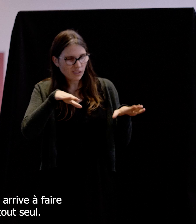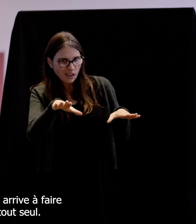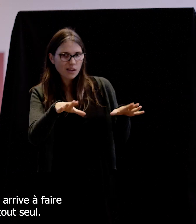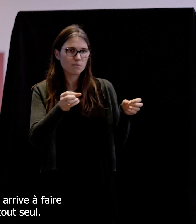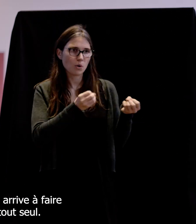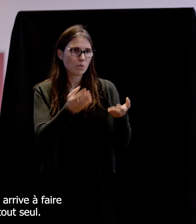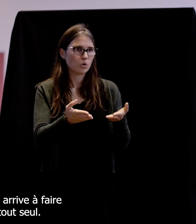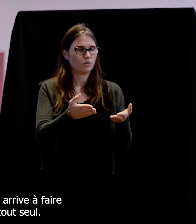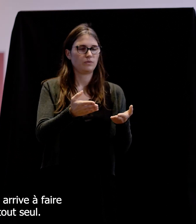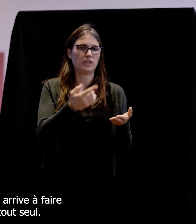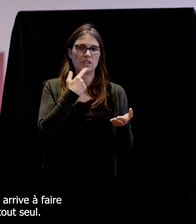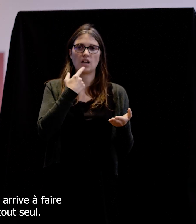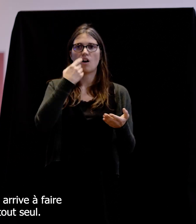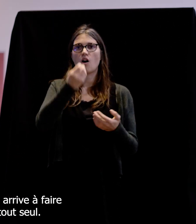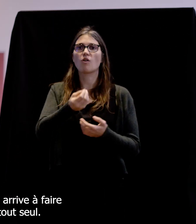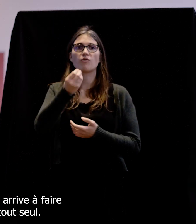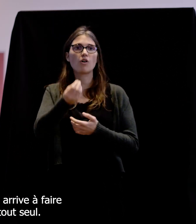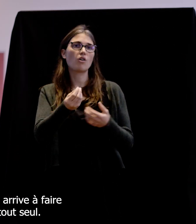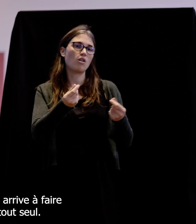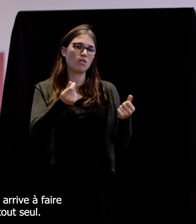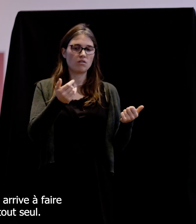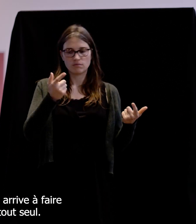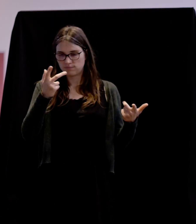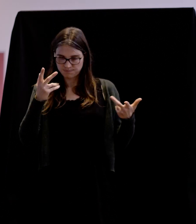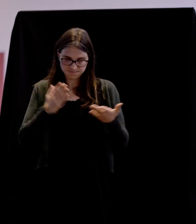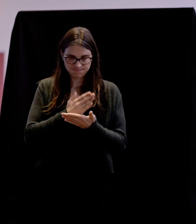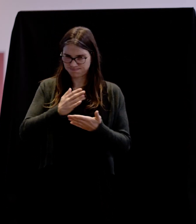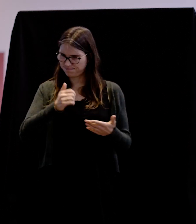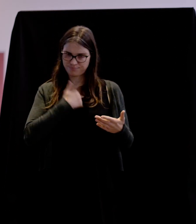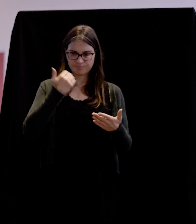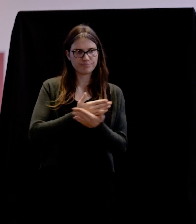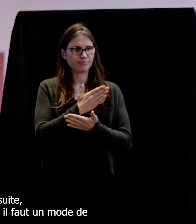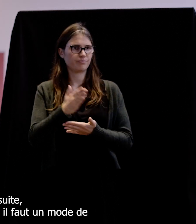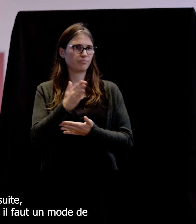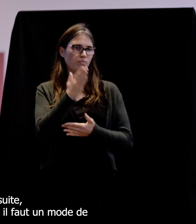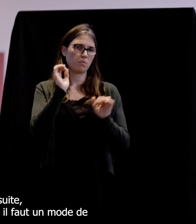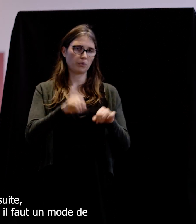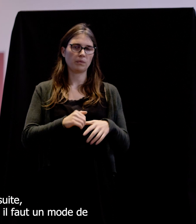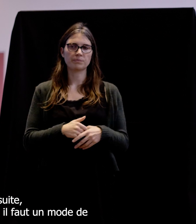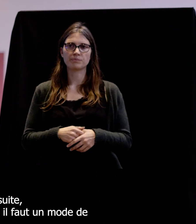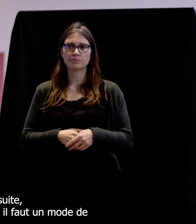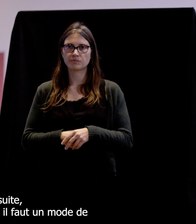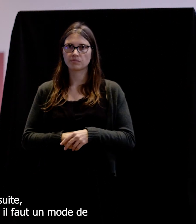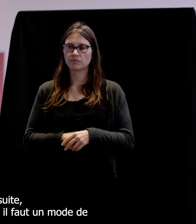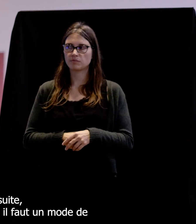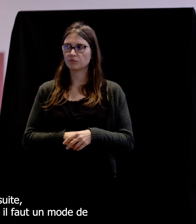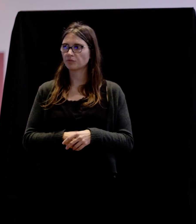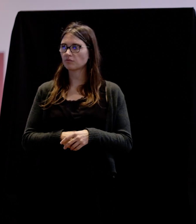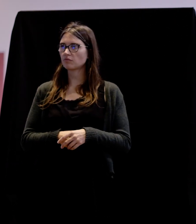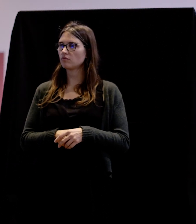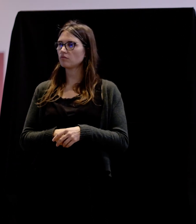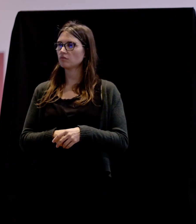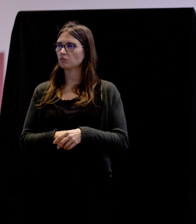alternatives pour que l'enfant arrive à faire son chemin tout seul. Alors ensuite, elle dit qu'évidemment, il faut un